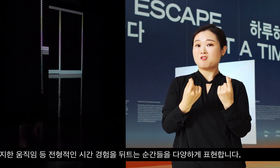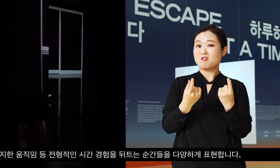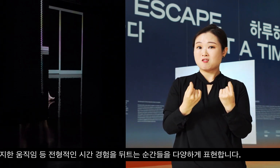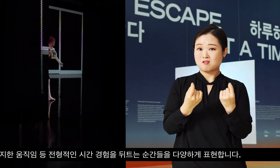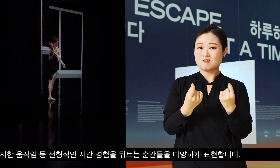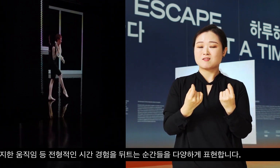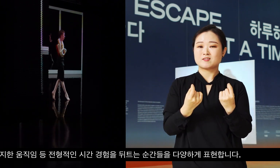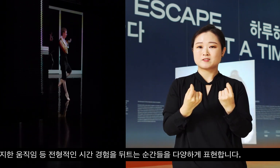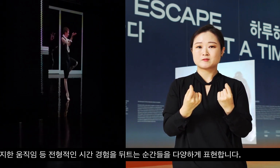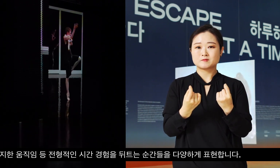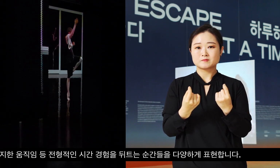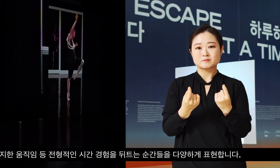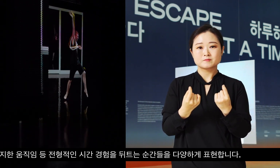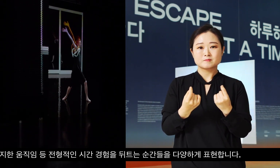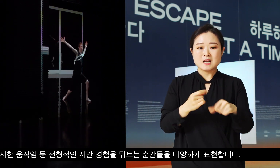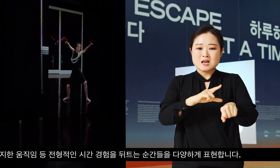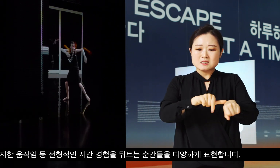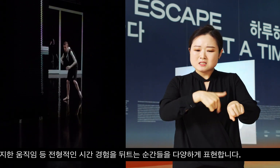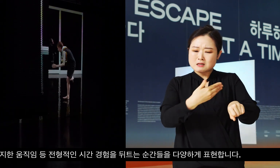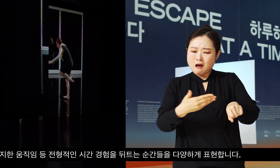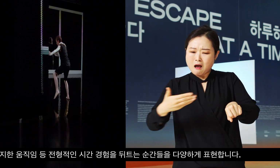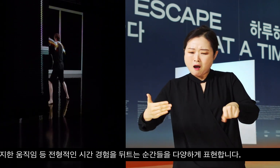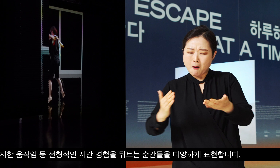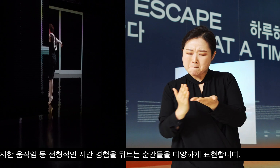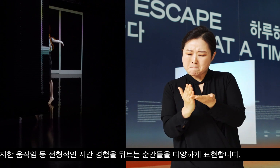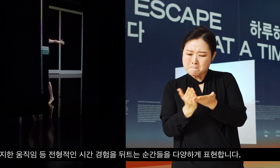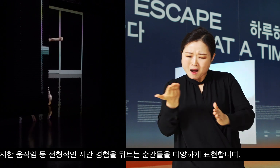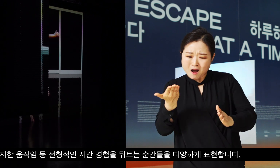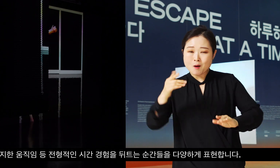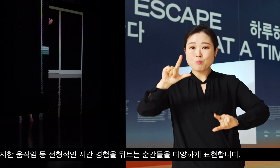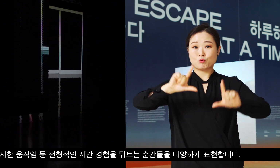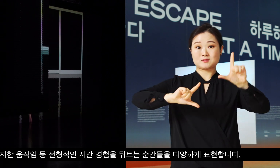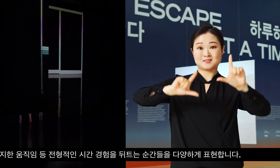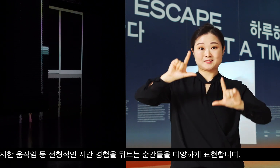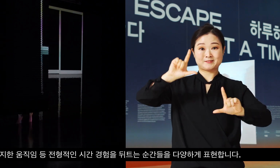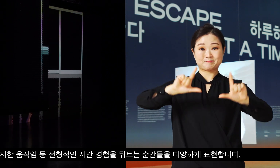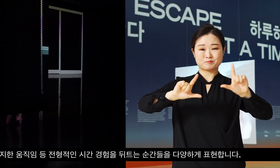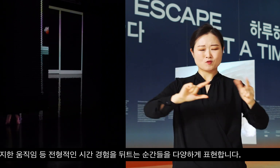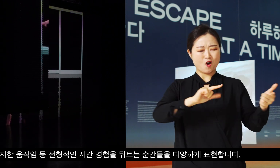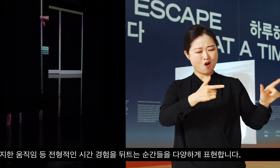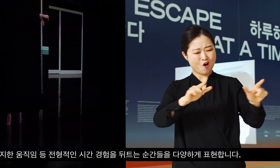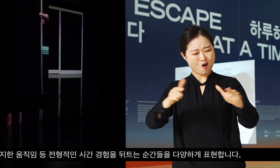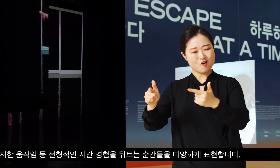전형적인 시간 경험을 뒤트는 순간들을 다양하게 표현합니다.